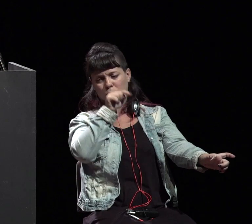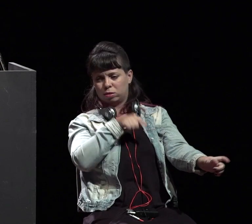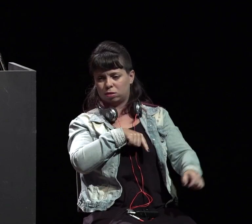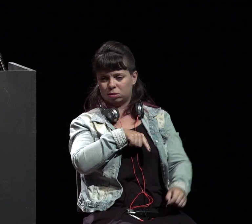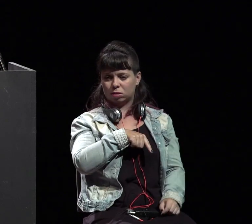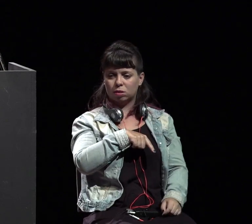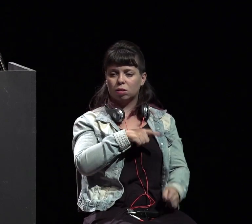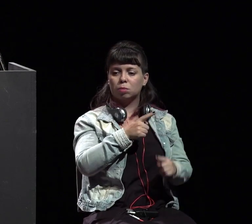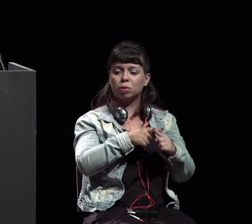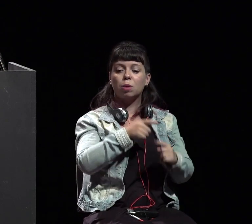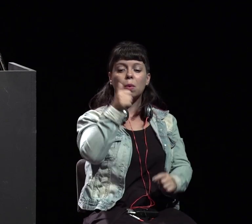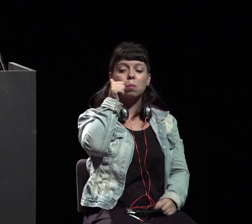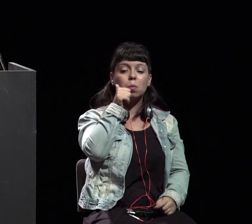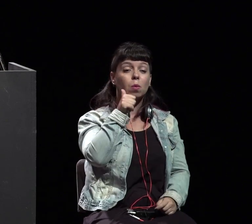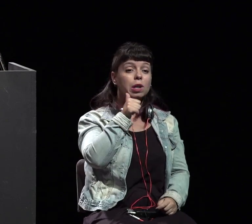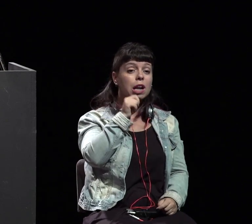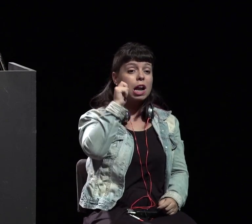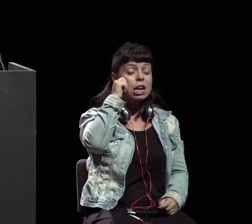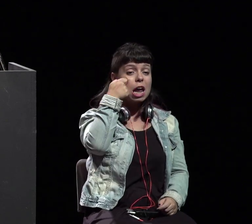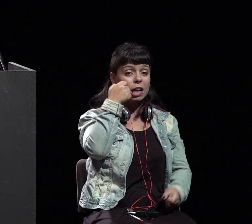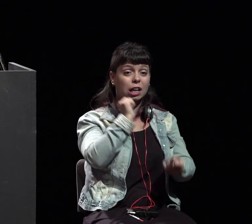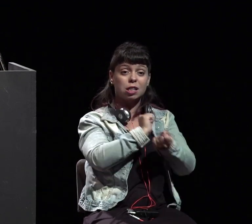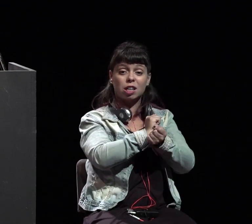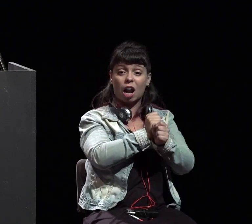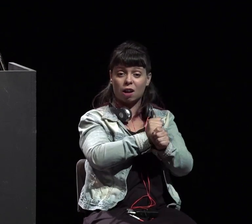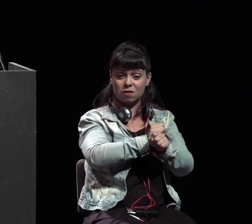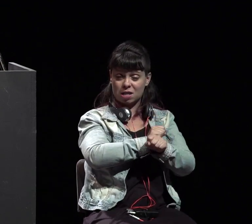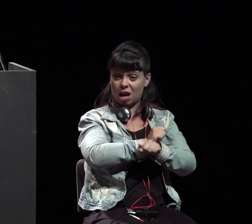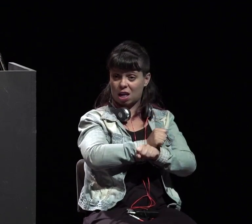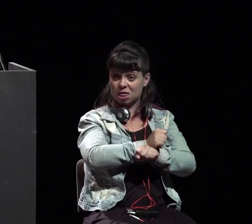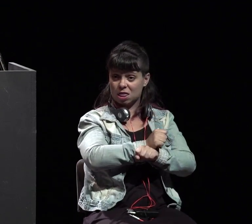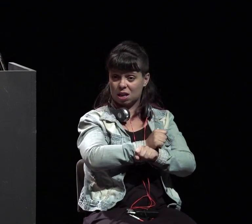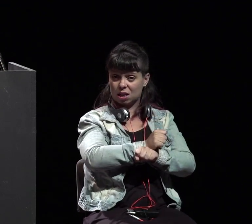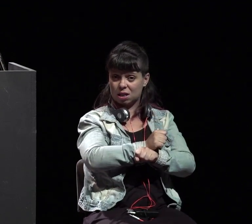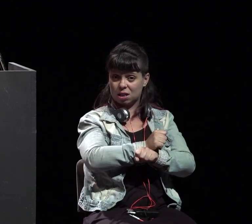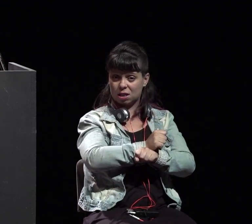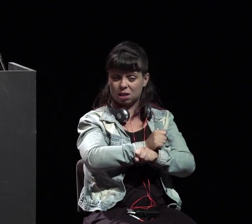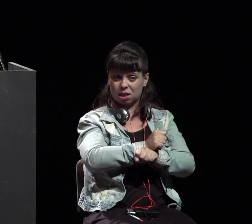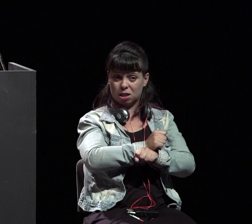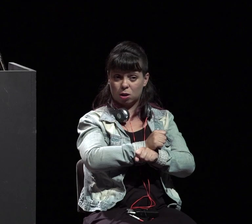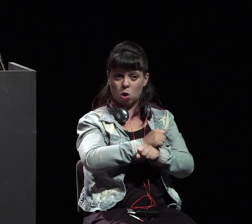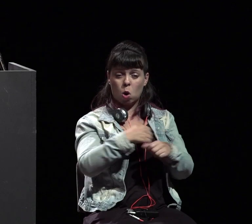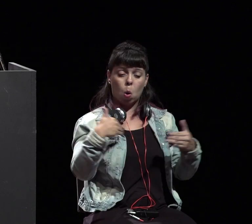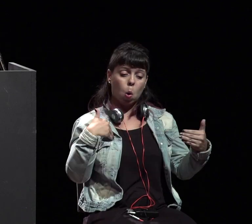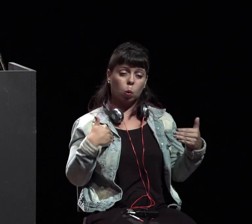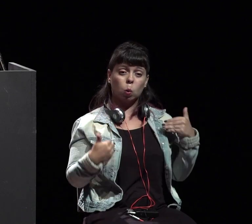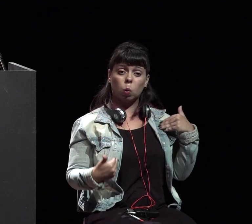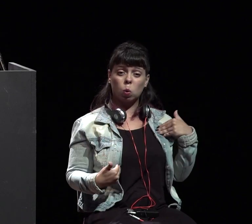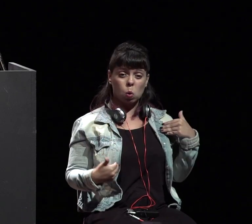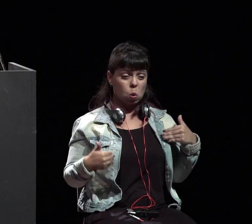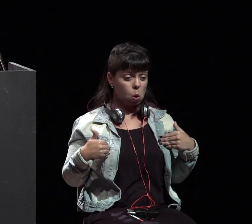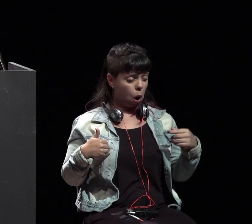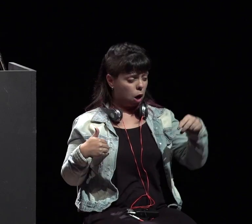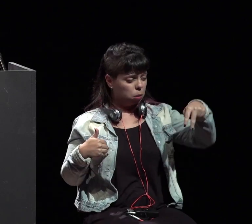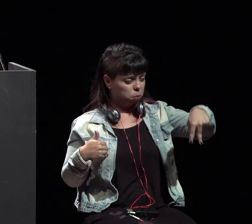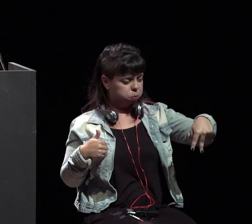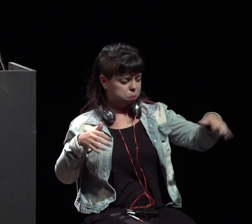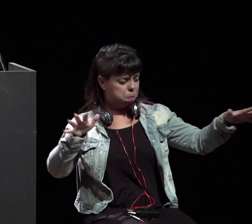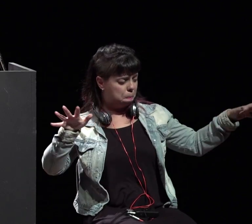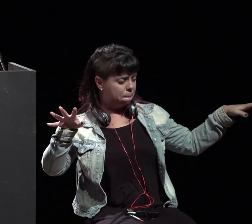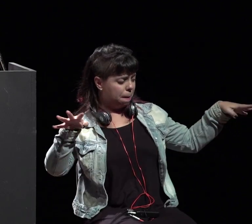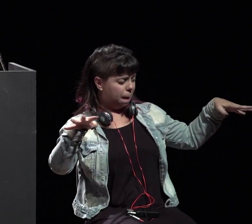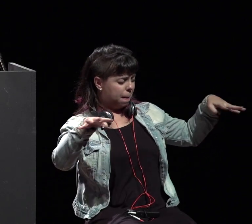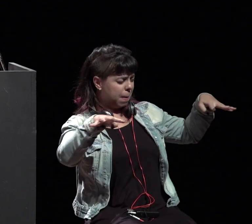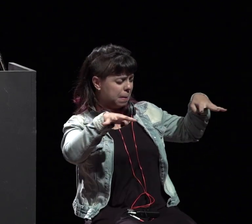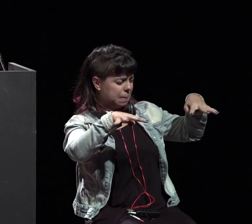uma mulher negra escravizada, que teve o corpo visibilizado, hipervisibilizado pelos